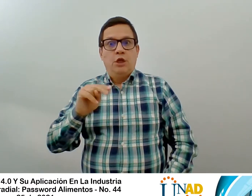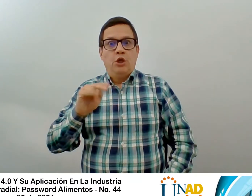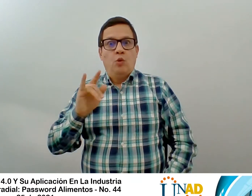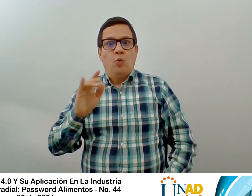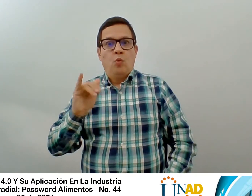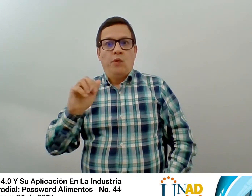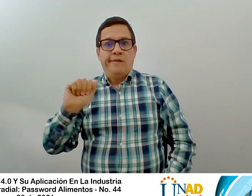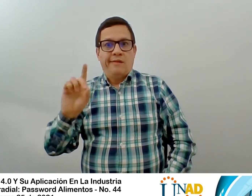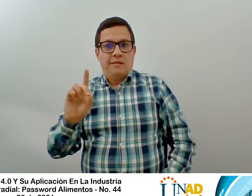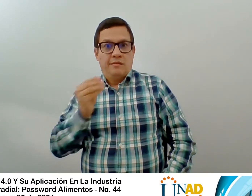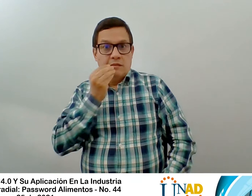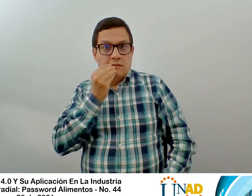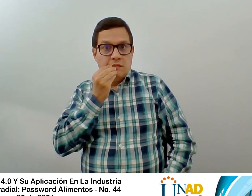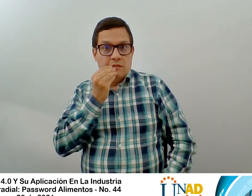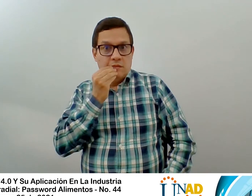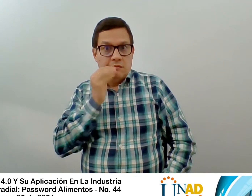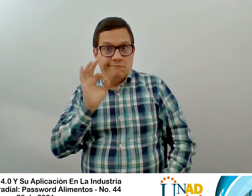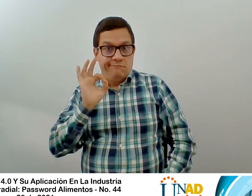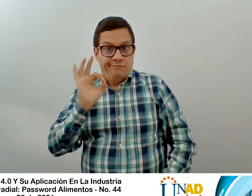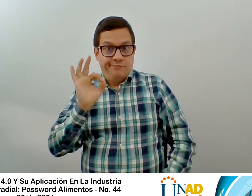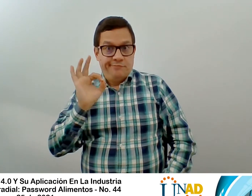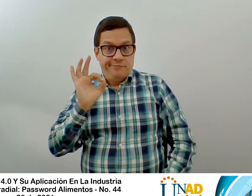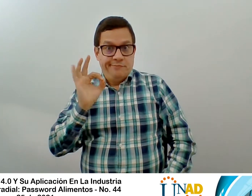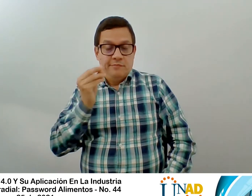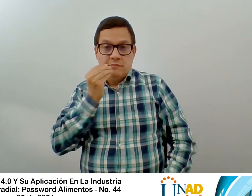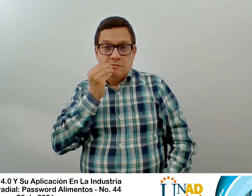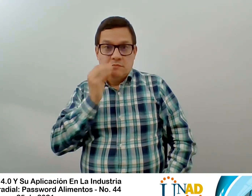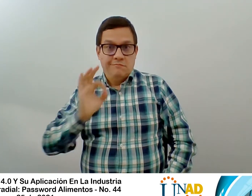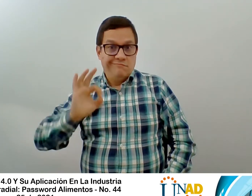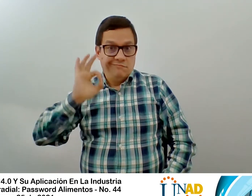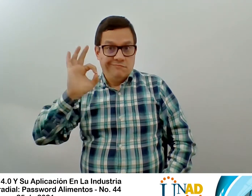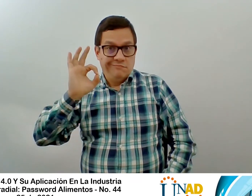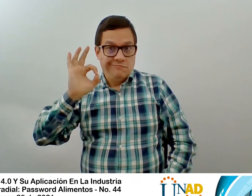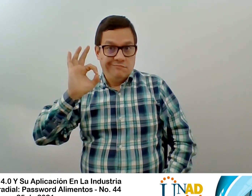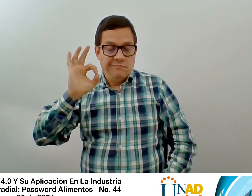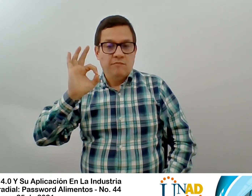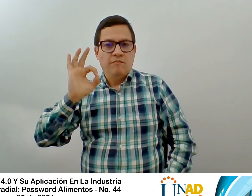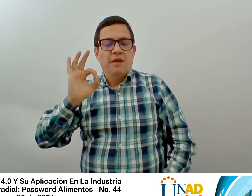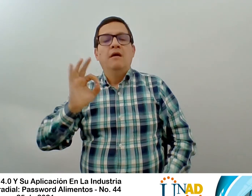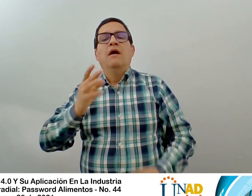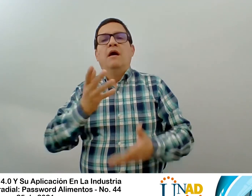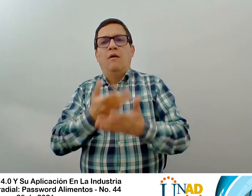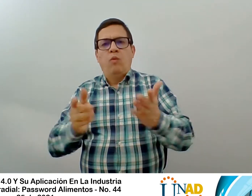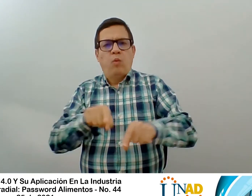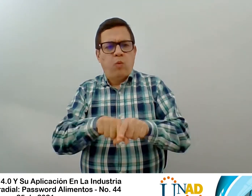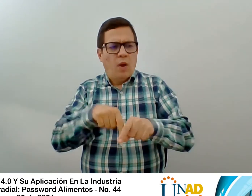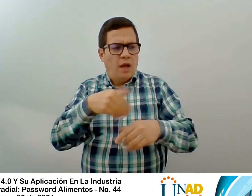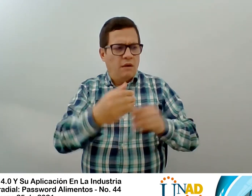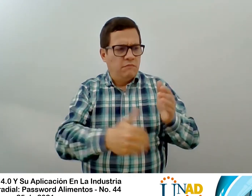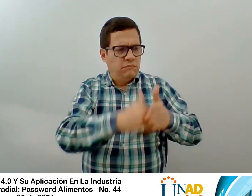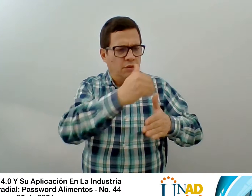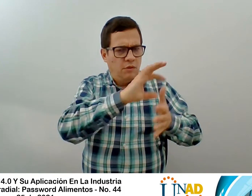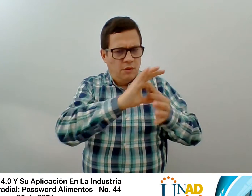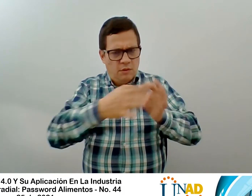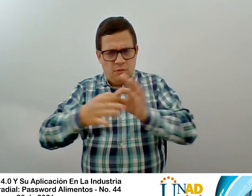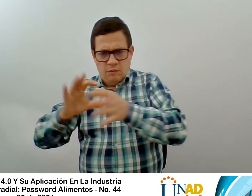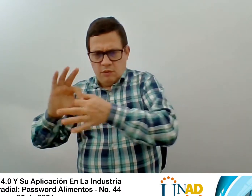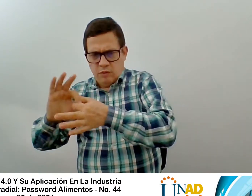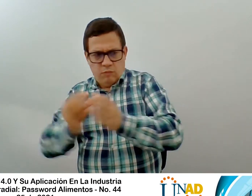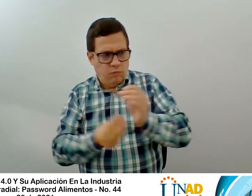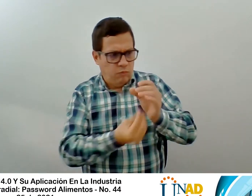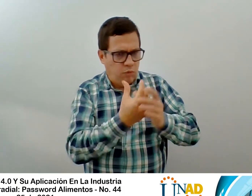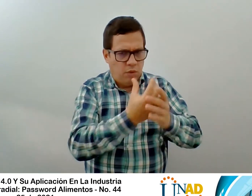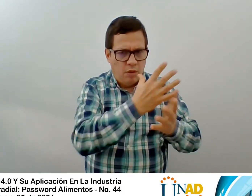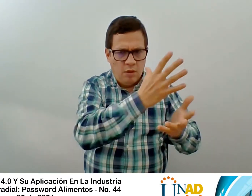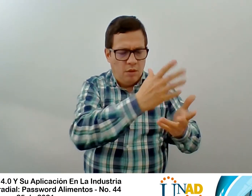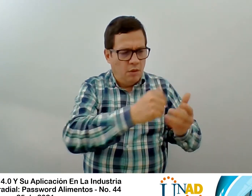¿Sabías que la calidad e inocuidad de los alimentos tiene un papel fundamental para garantizar alimentos seguros en cada etapa de la cadena alimentaria,